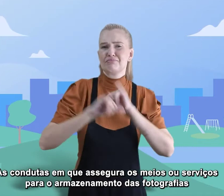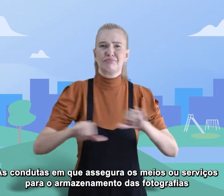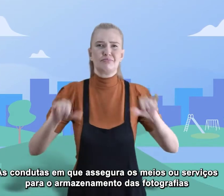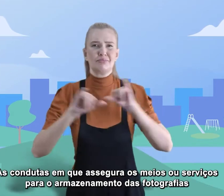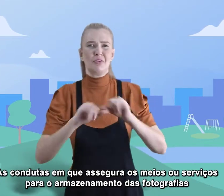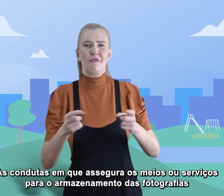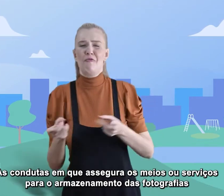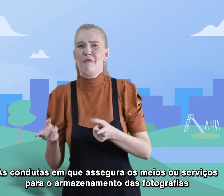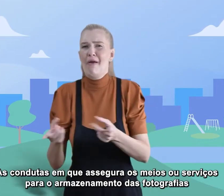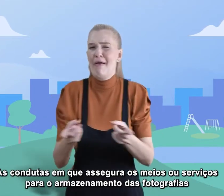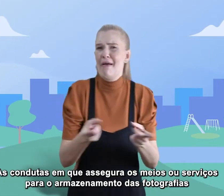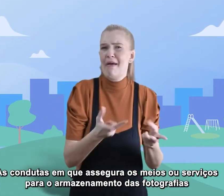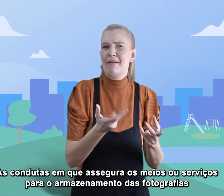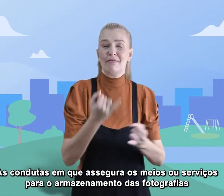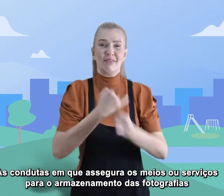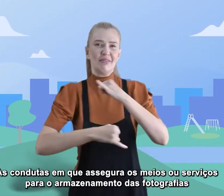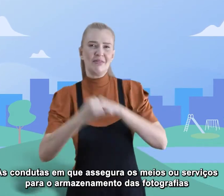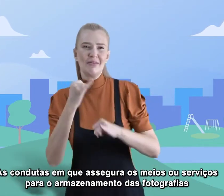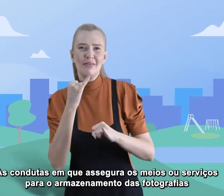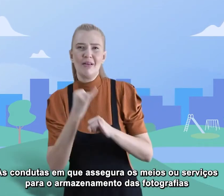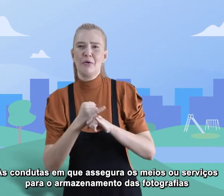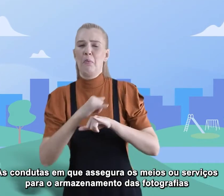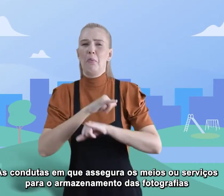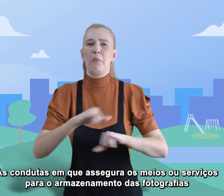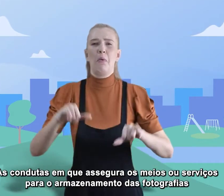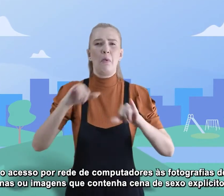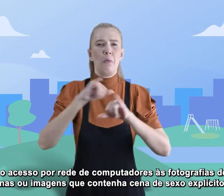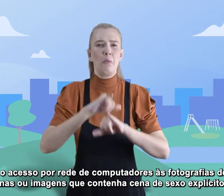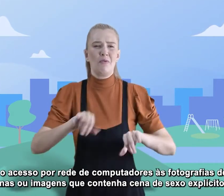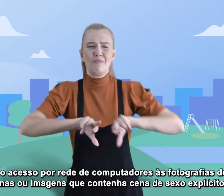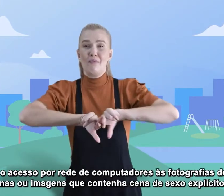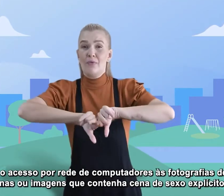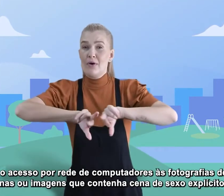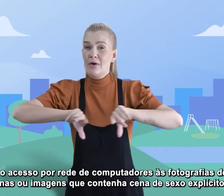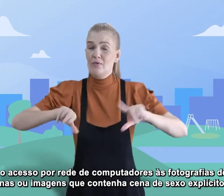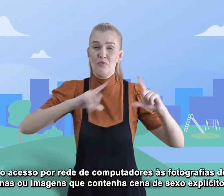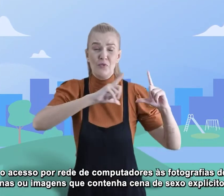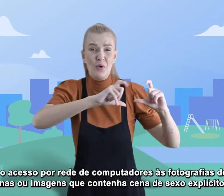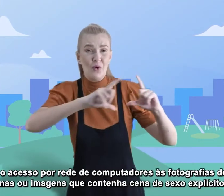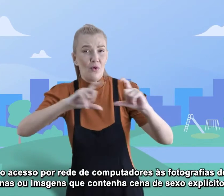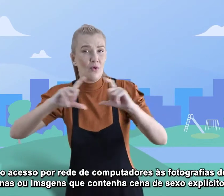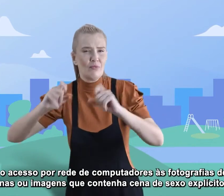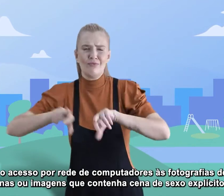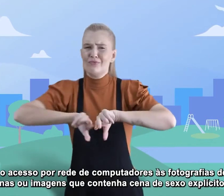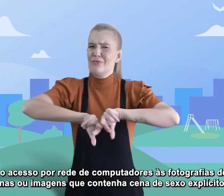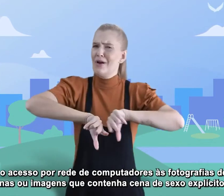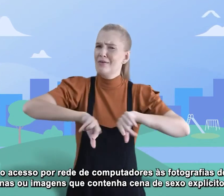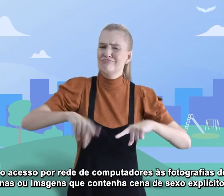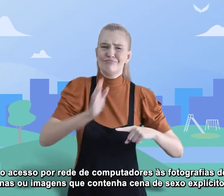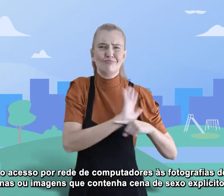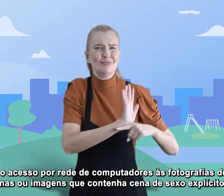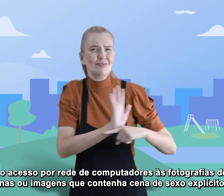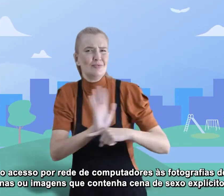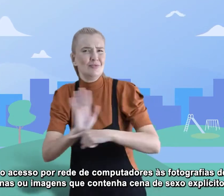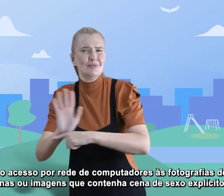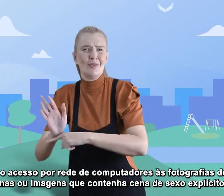serviços para o armazenamento das fotografias ou o acesso por rede de computadores às fotografias de cenas